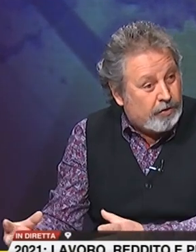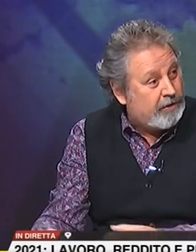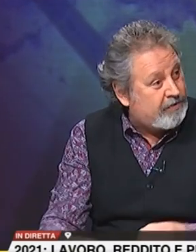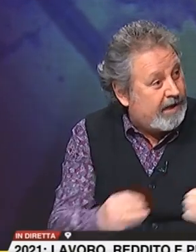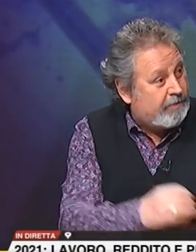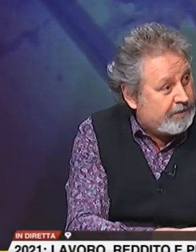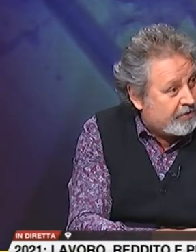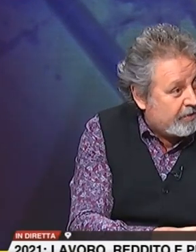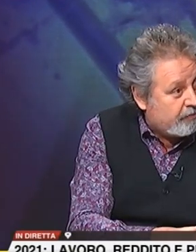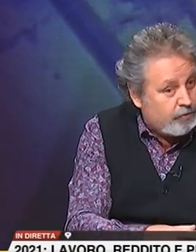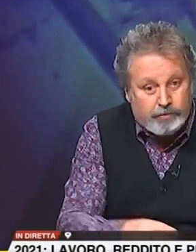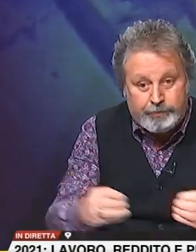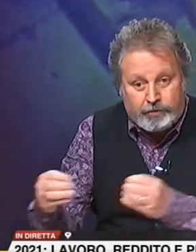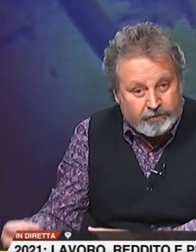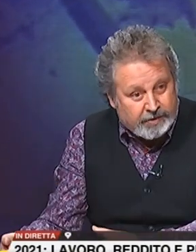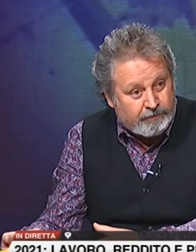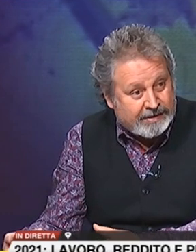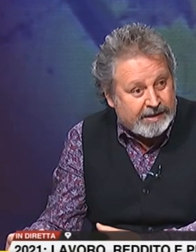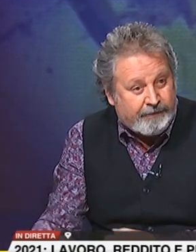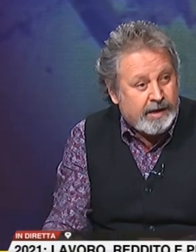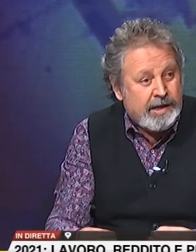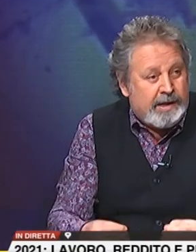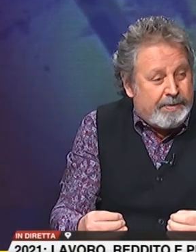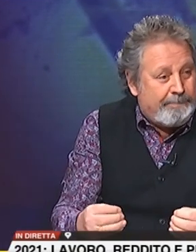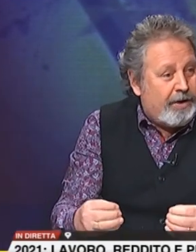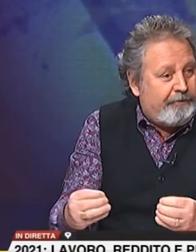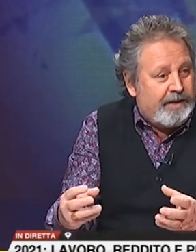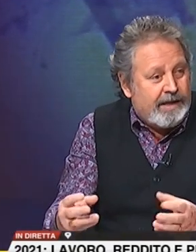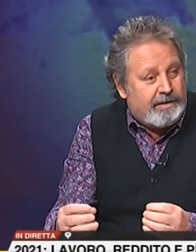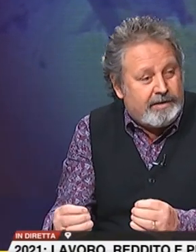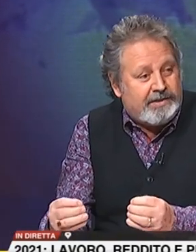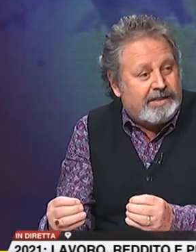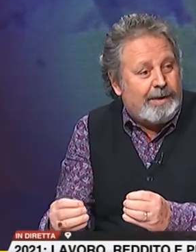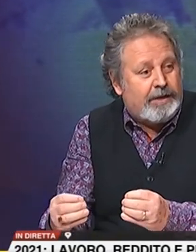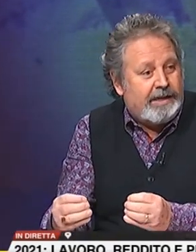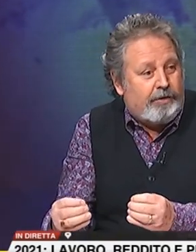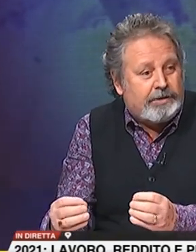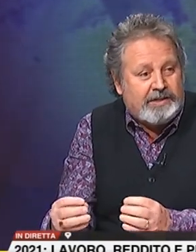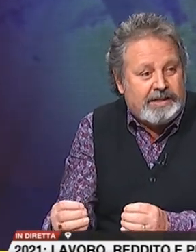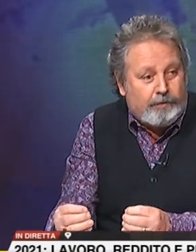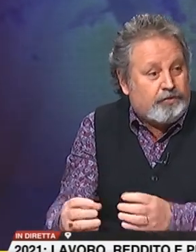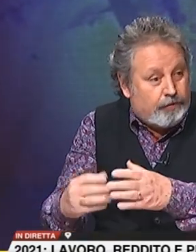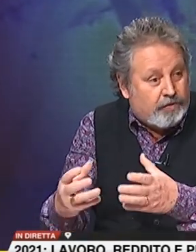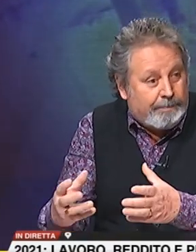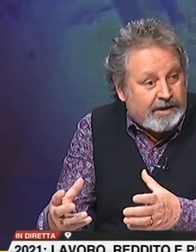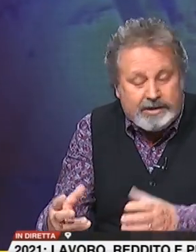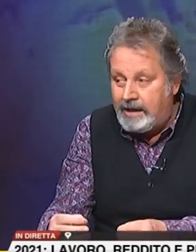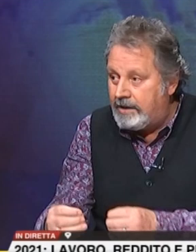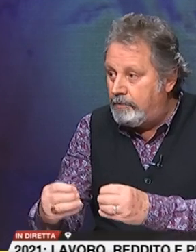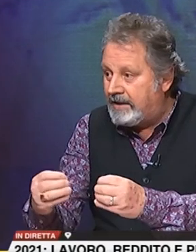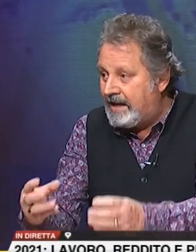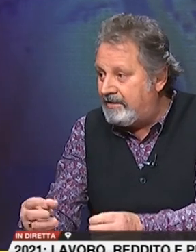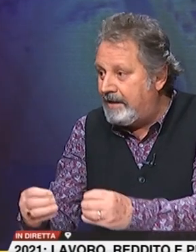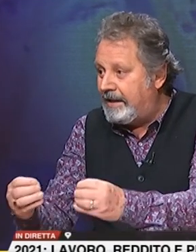mutuo corre, non c'è una riduzione sul mutuo piuttosto che sulle tariffe, perché poi alla fine sentiamo che delle volte si dà voce giustamente